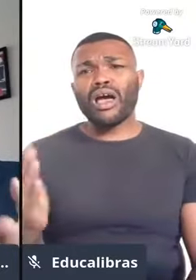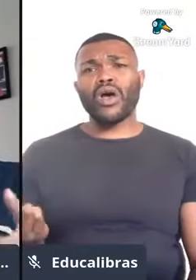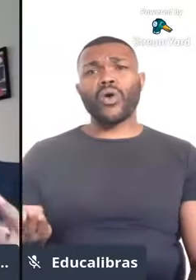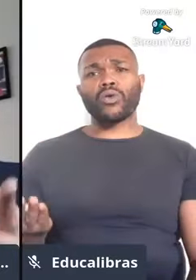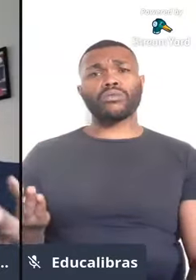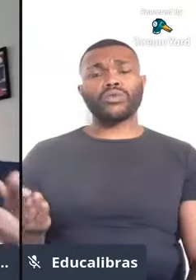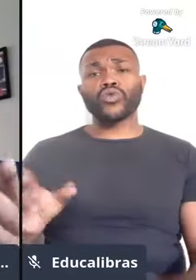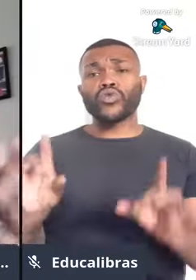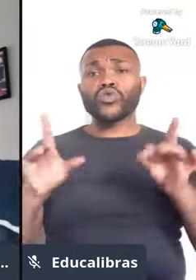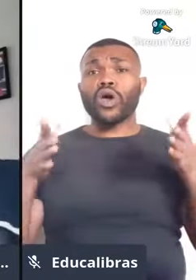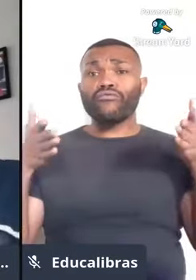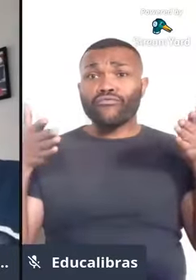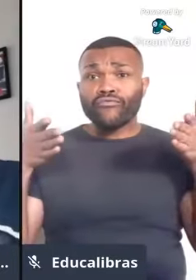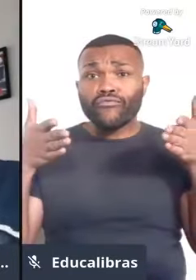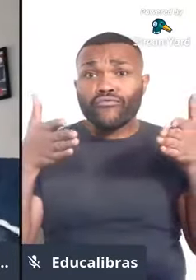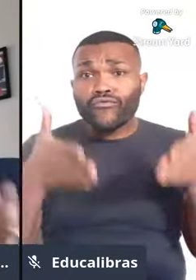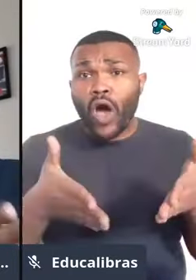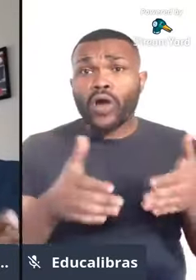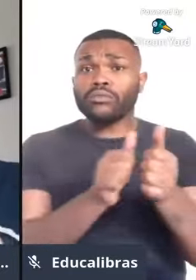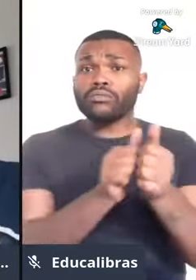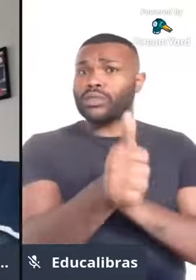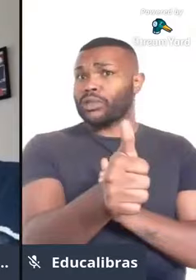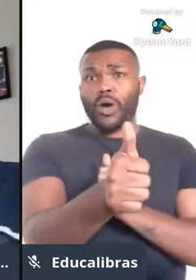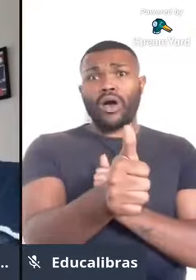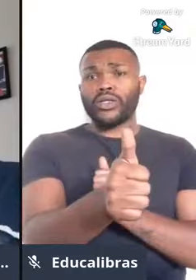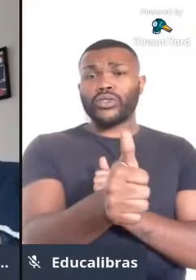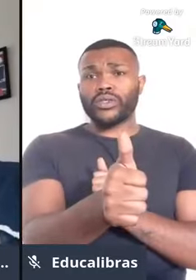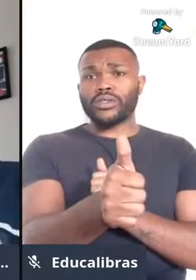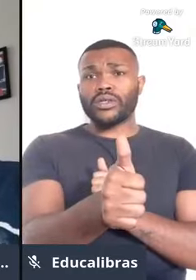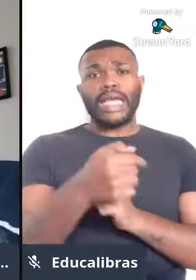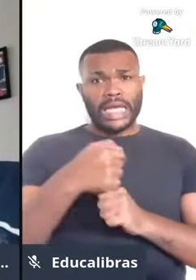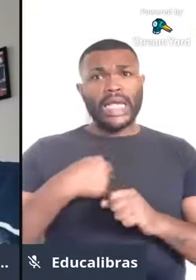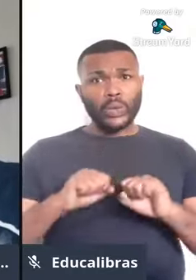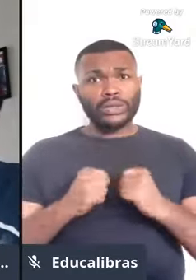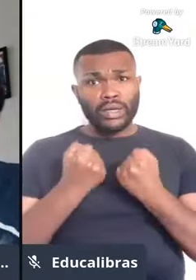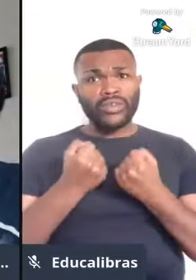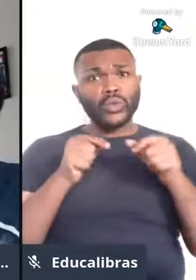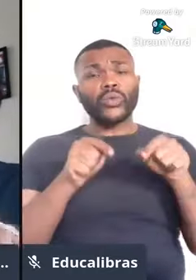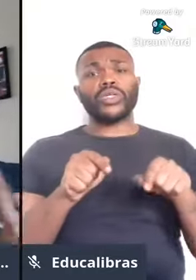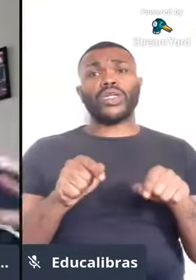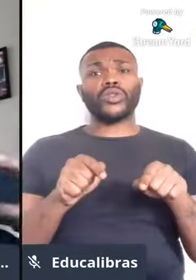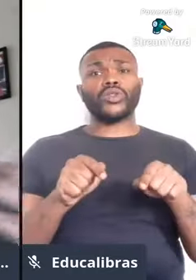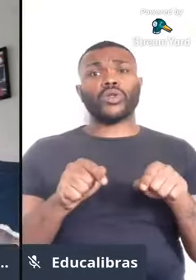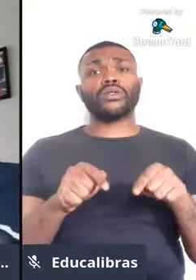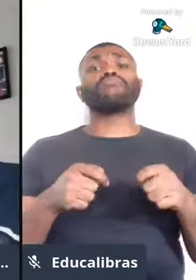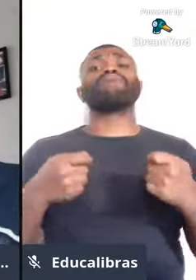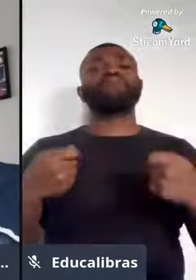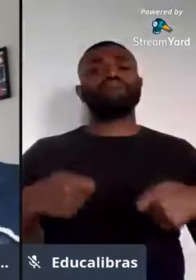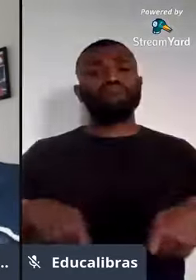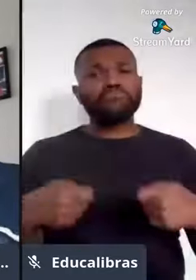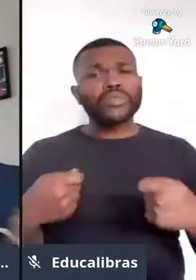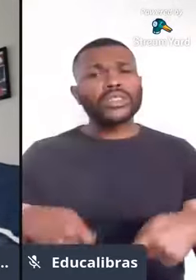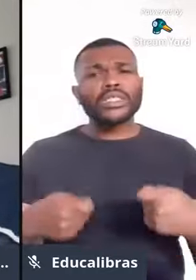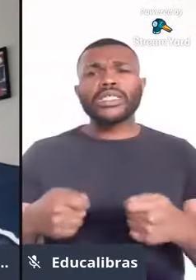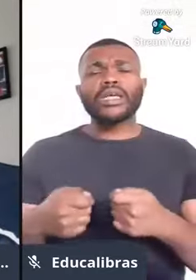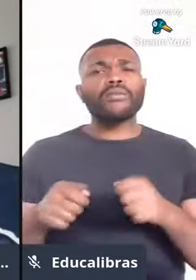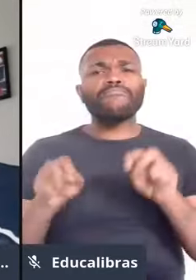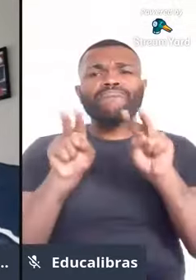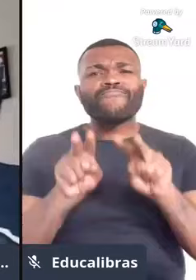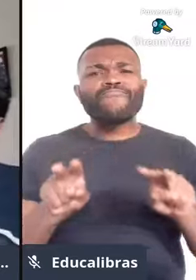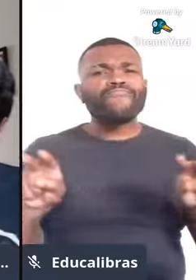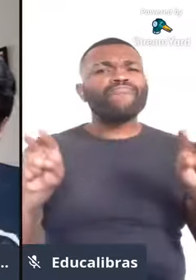disso, se fala do esporte, que é o que eu defendo, né? Que precisa ter essa mesma visão, precisa estar em